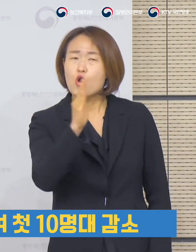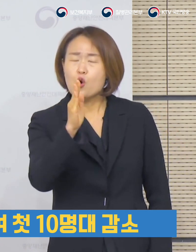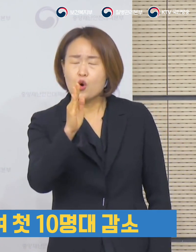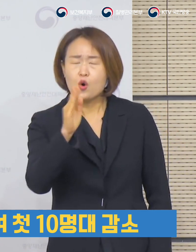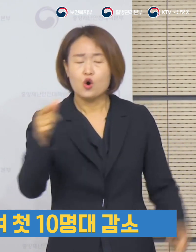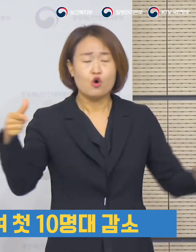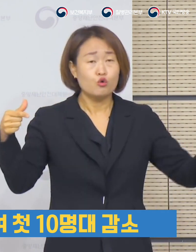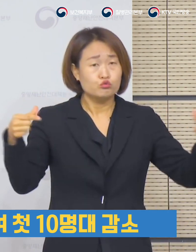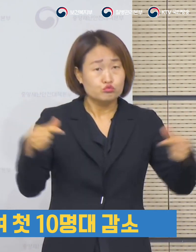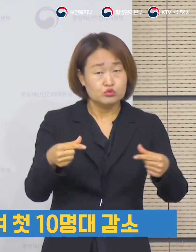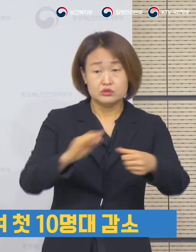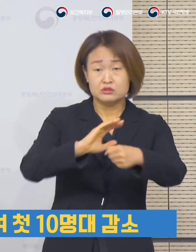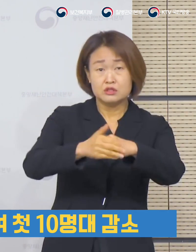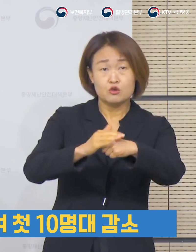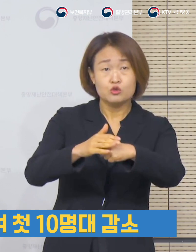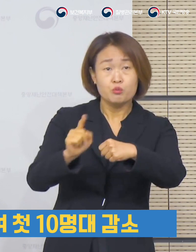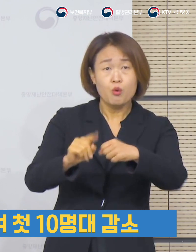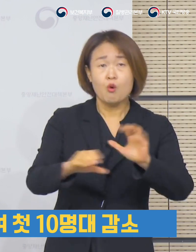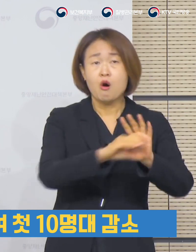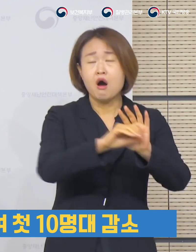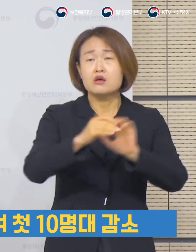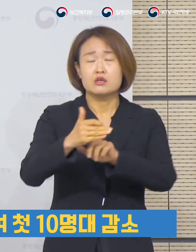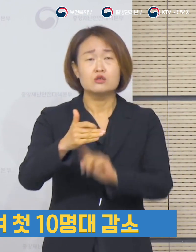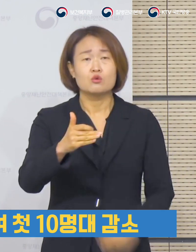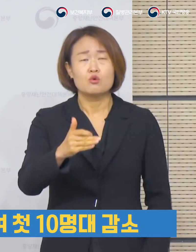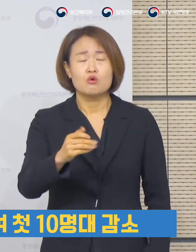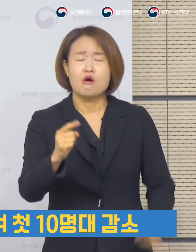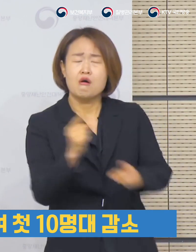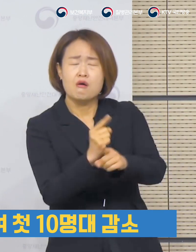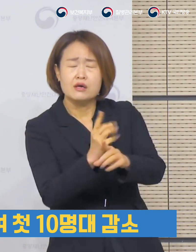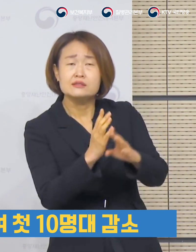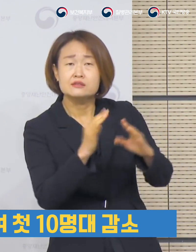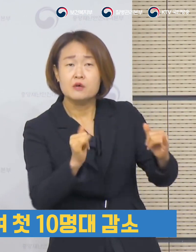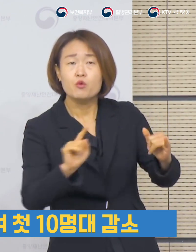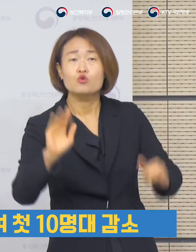감소하였고, 대구에서 코로나19로 치료받고 계신 환자도